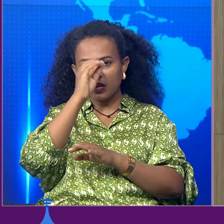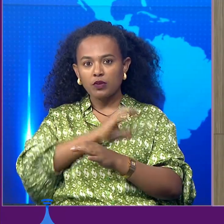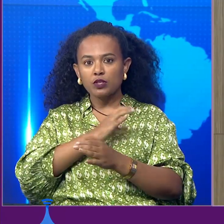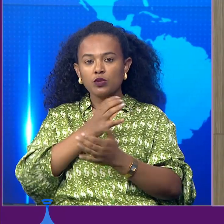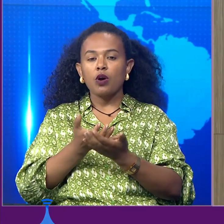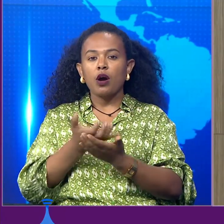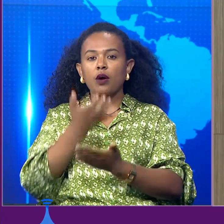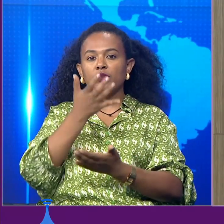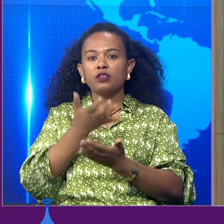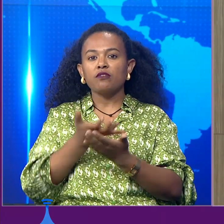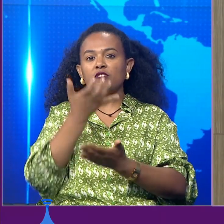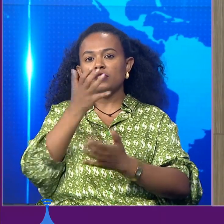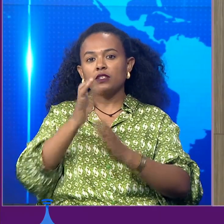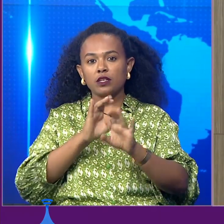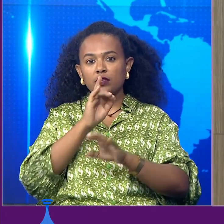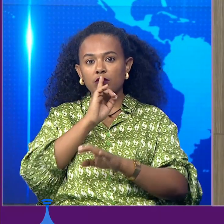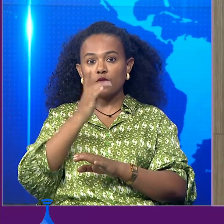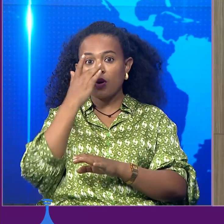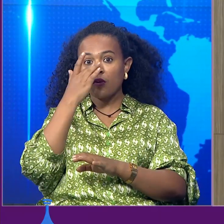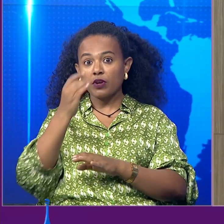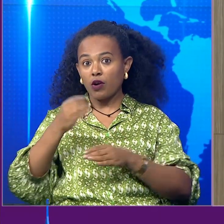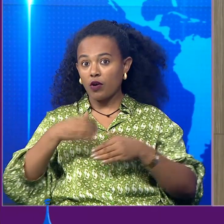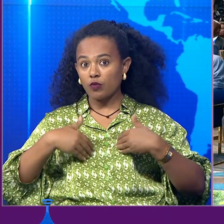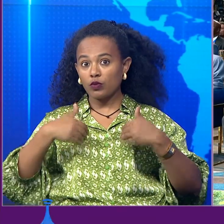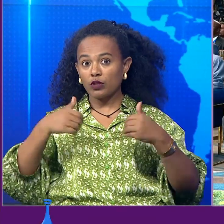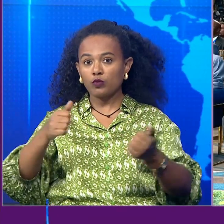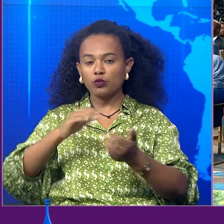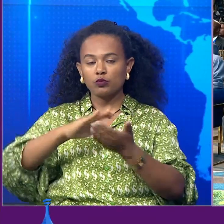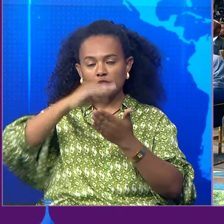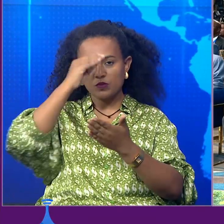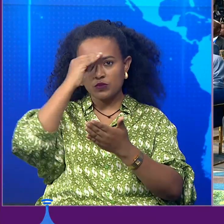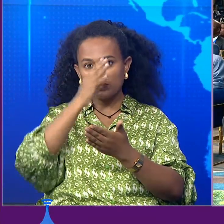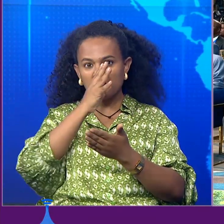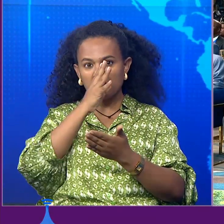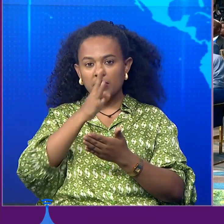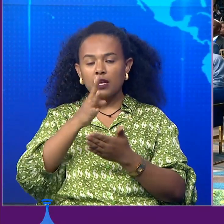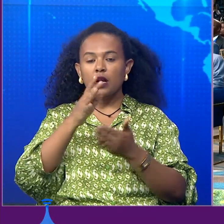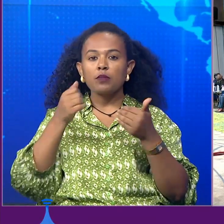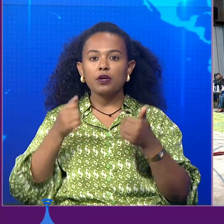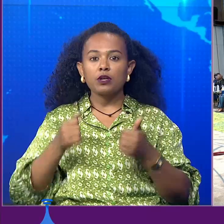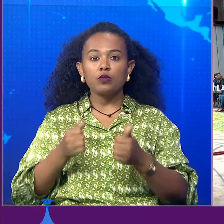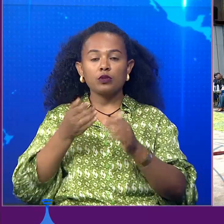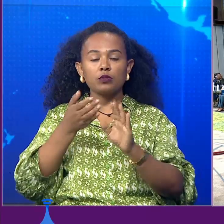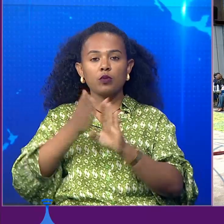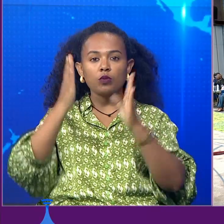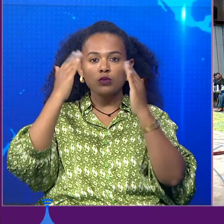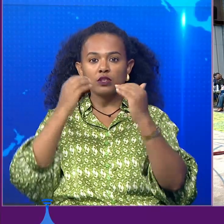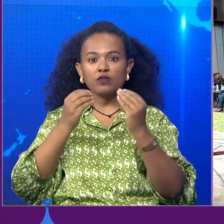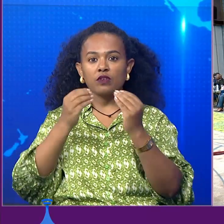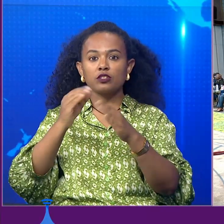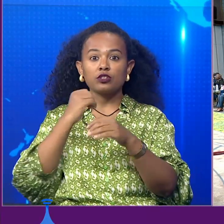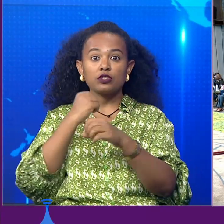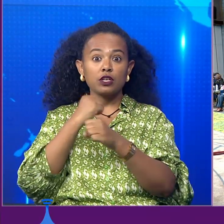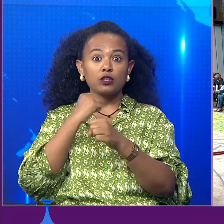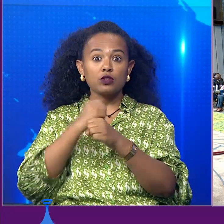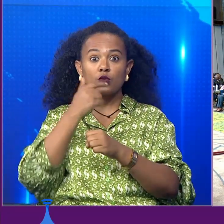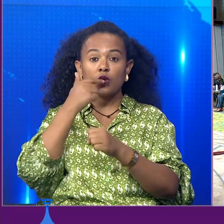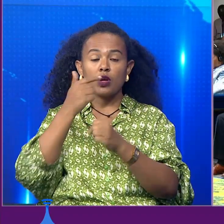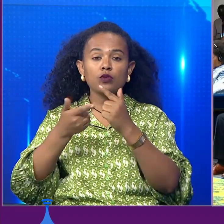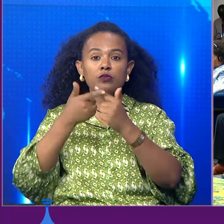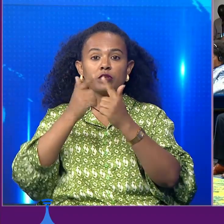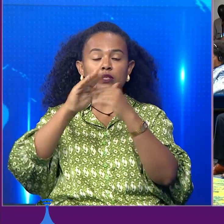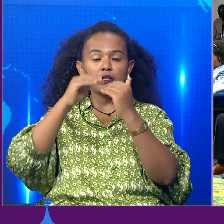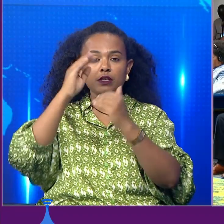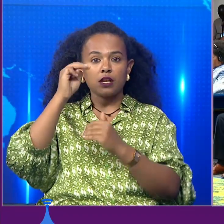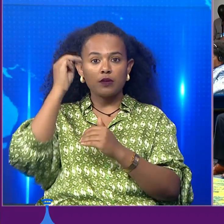ላይ ኢንቨስት እያደረግን ነው። አፍሪካውያን ወጣቶች በትምህርት በፈጠራና በክህሎት ረገድ ተስፋ ሰጪ ስራ እየሰሩ ነው ያሉት ምክትል ጠቅላይ